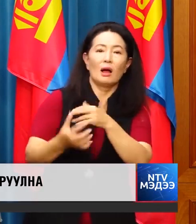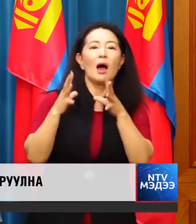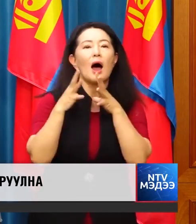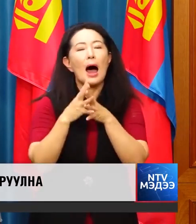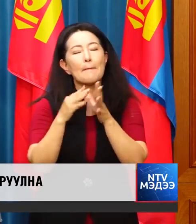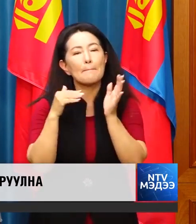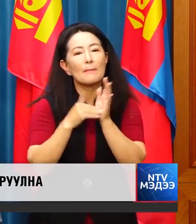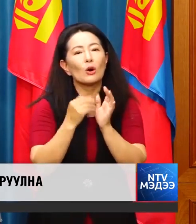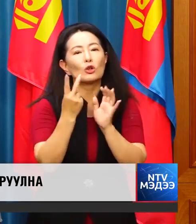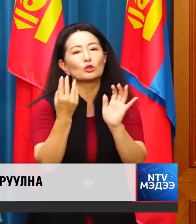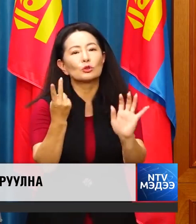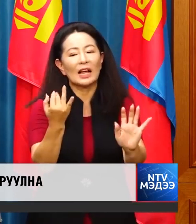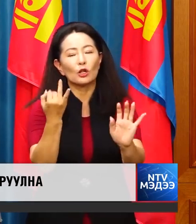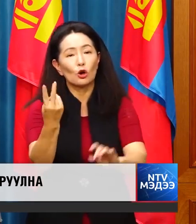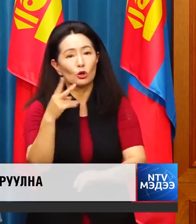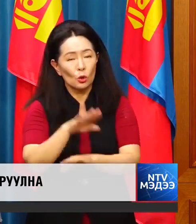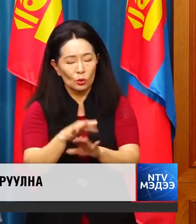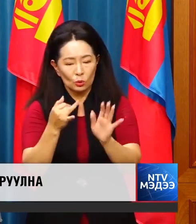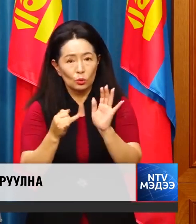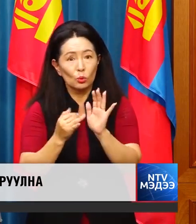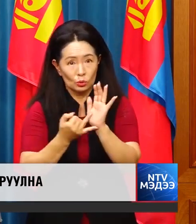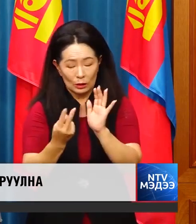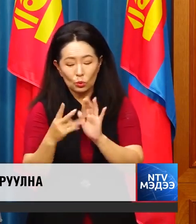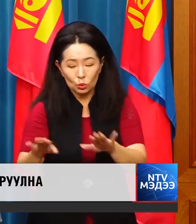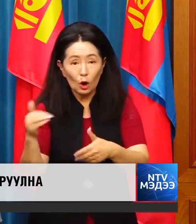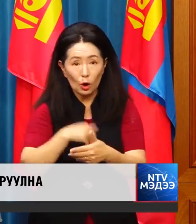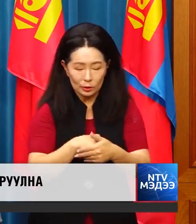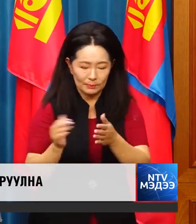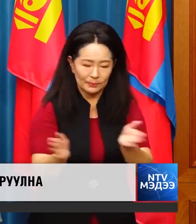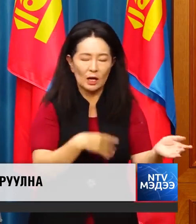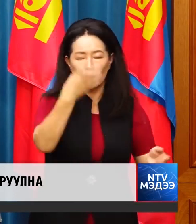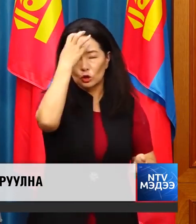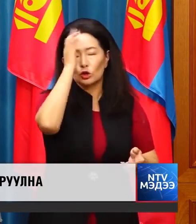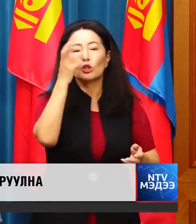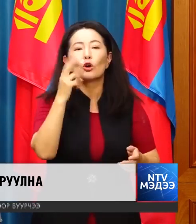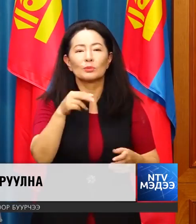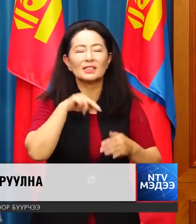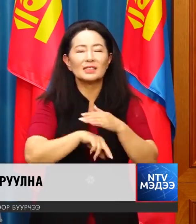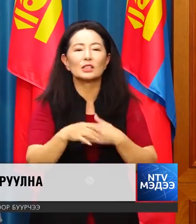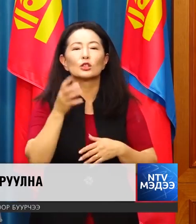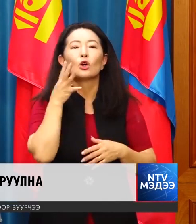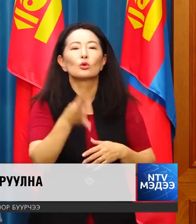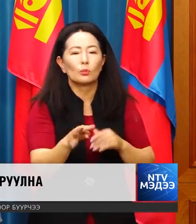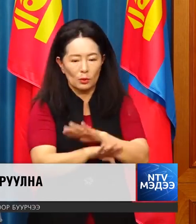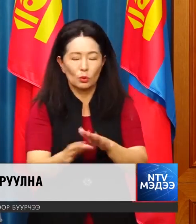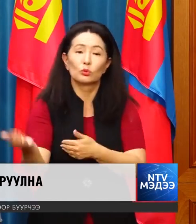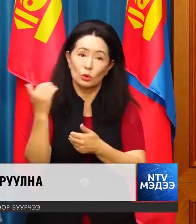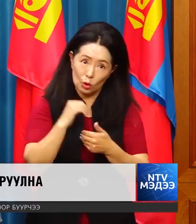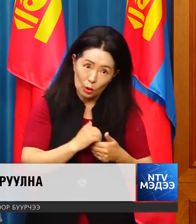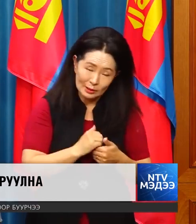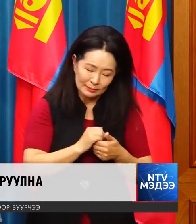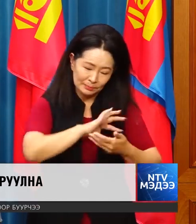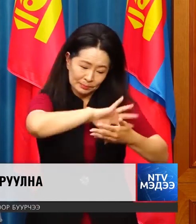хүүхдийг хамруулах ийм боломж гарлаа. За төрийн өмчийн 39 цэцэрлэг дээр бид нар нэмж 4000 орчим хүүхдийг хамруулна. За